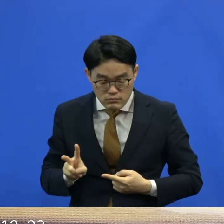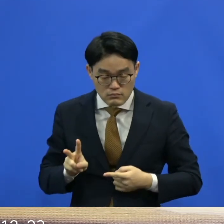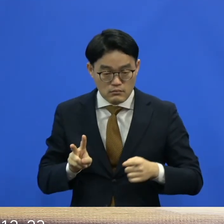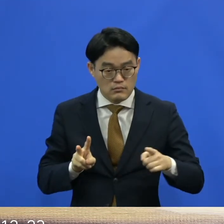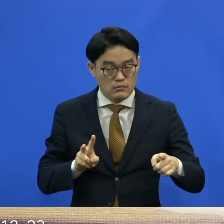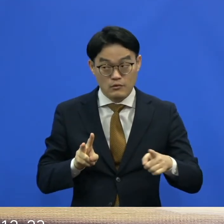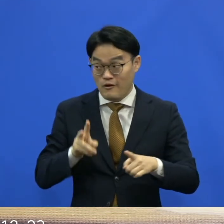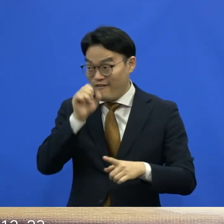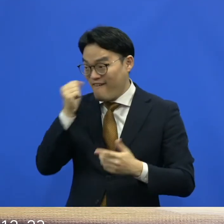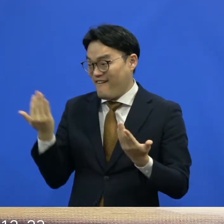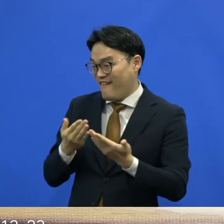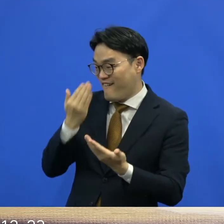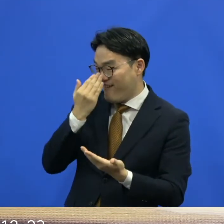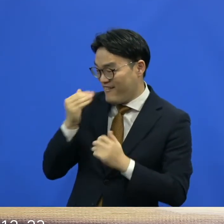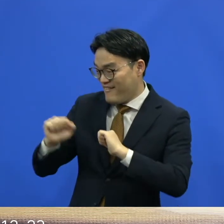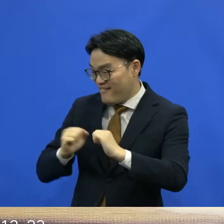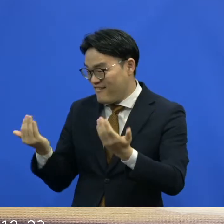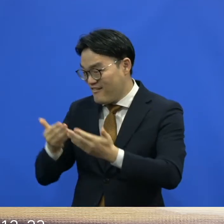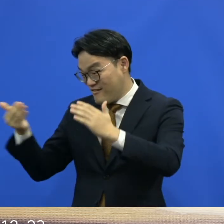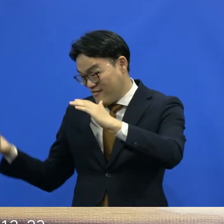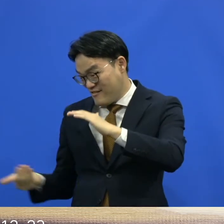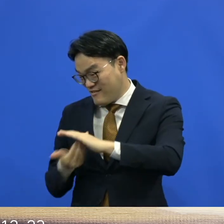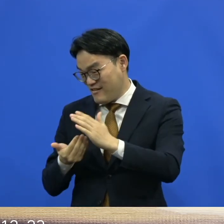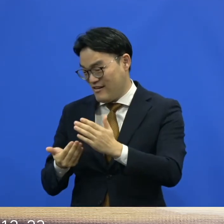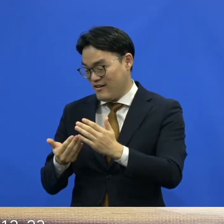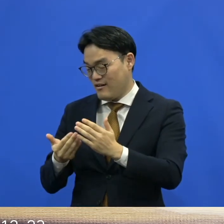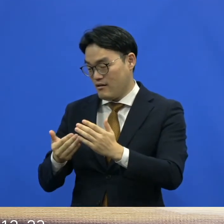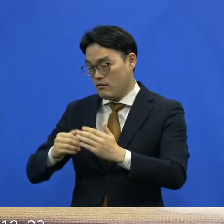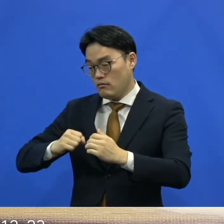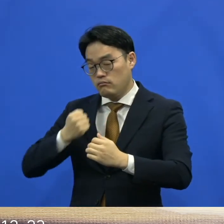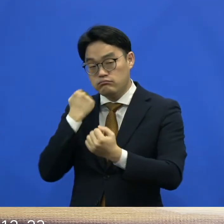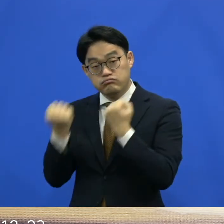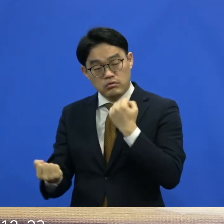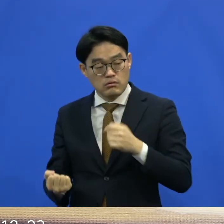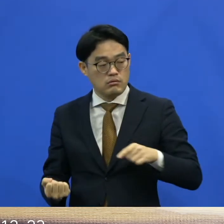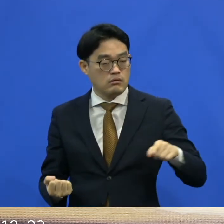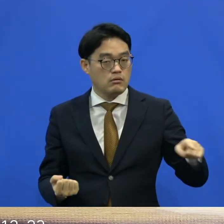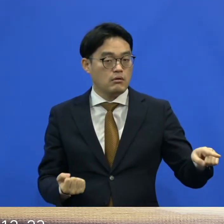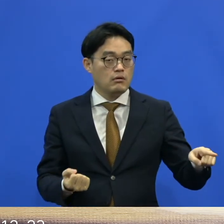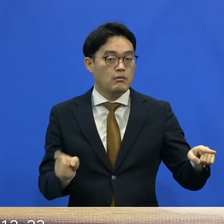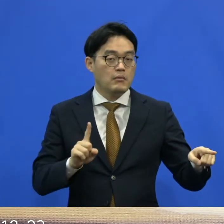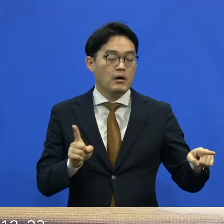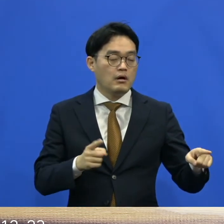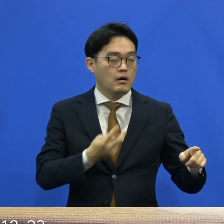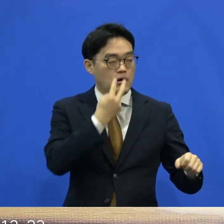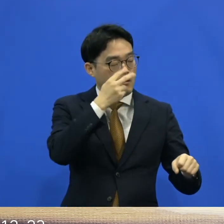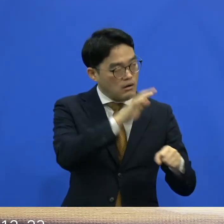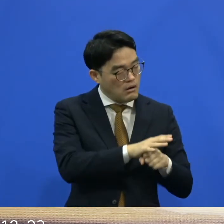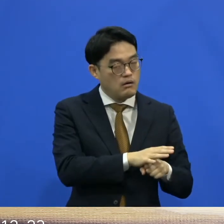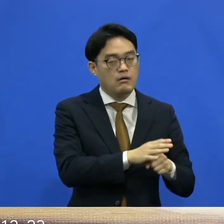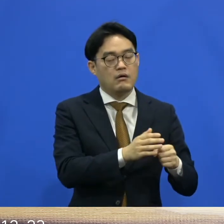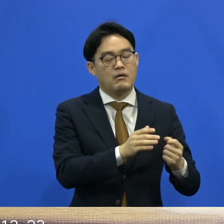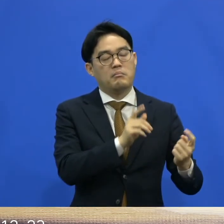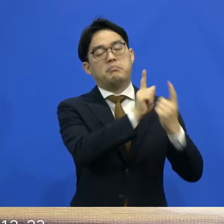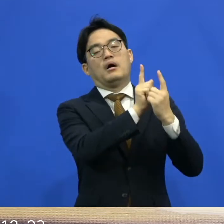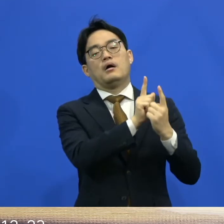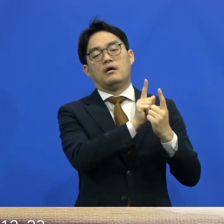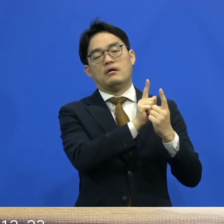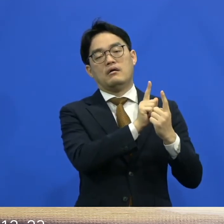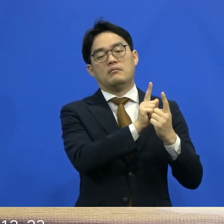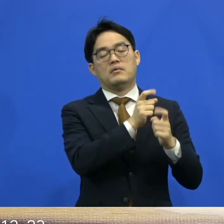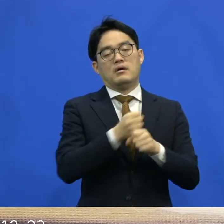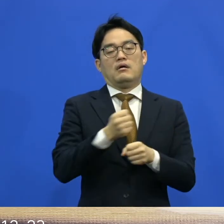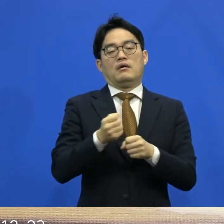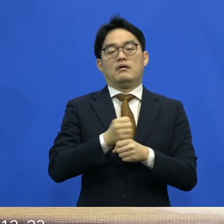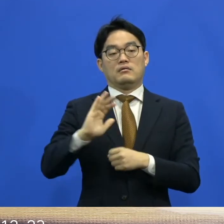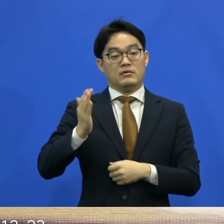공식대로 이루어지지 않는다는 것입니다. 요셉은 선을 행했습니다. 유혹에서 이겼습니다. 하나님